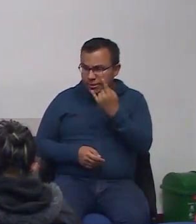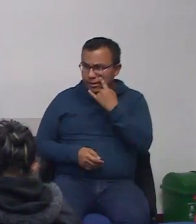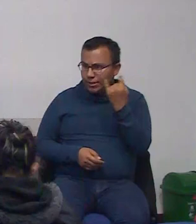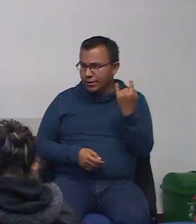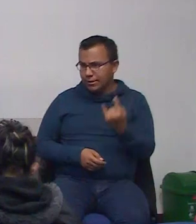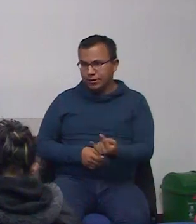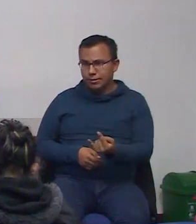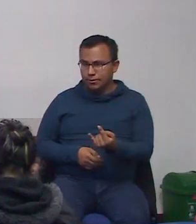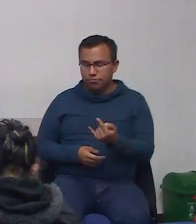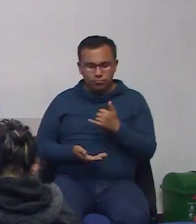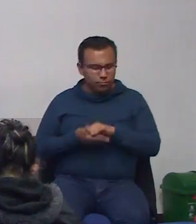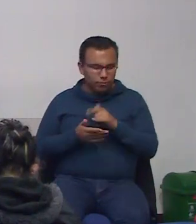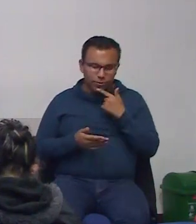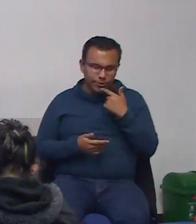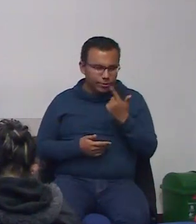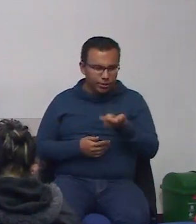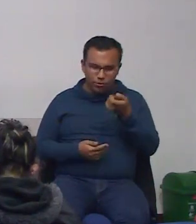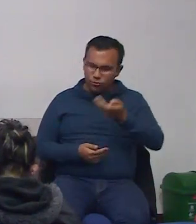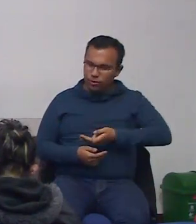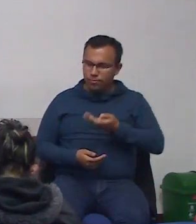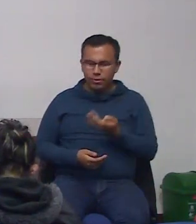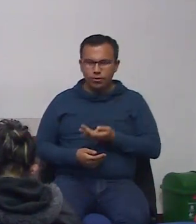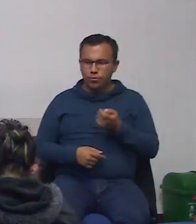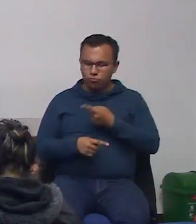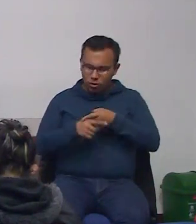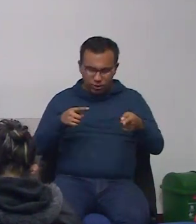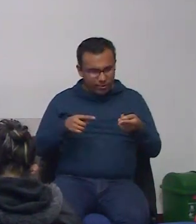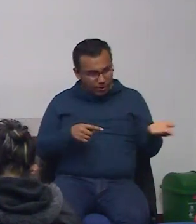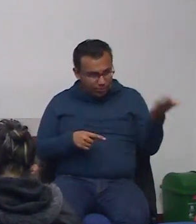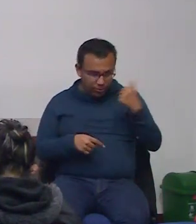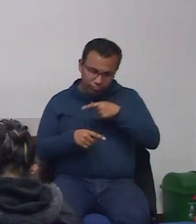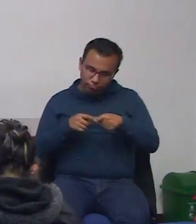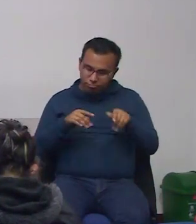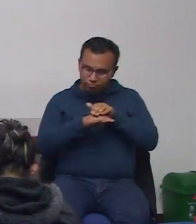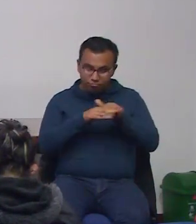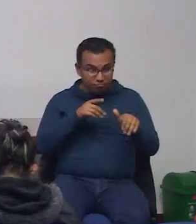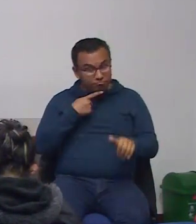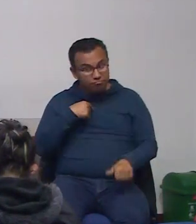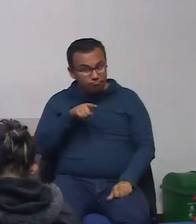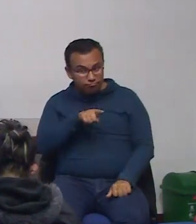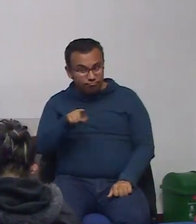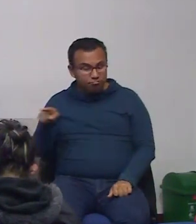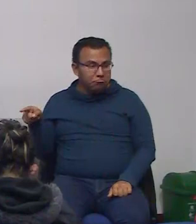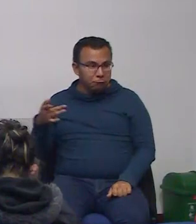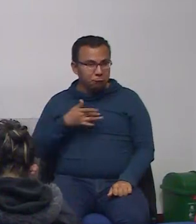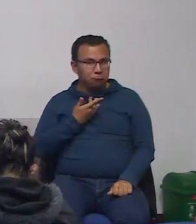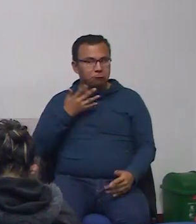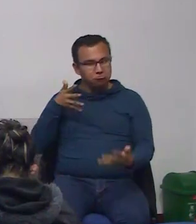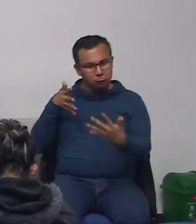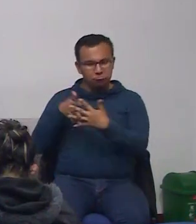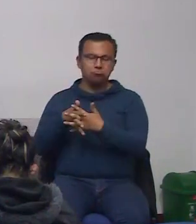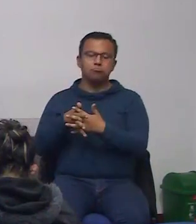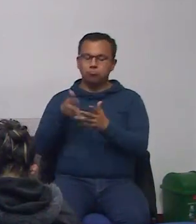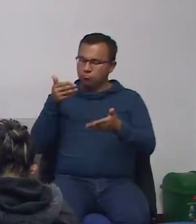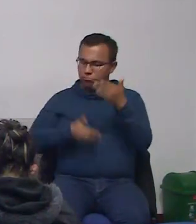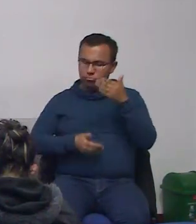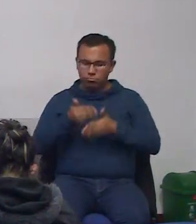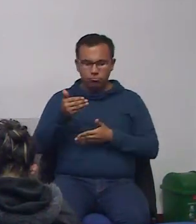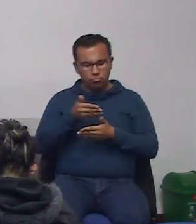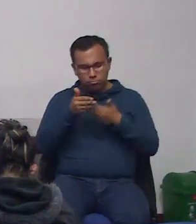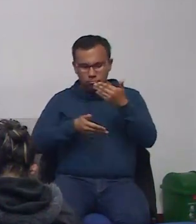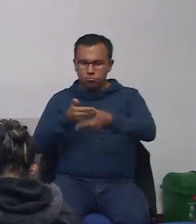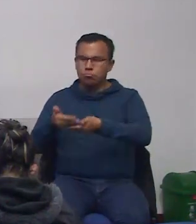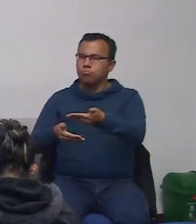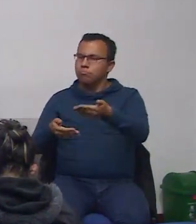interesa yo siempre invito a la gente a que vaya una semana Y si le gusta y si se siente cómodo arrancamos a hacer un